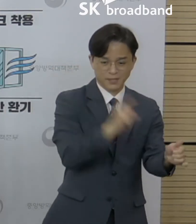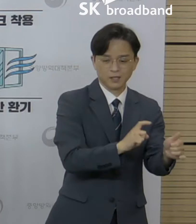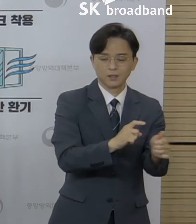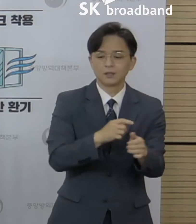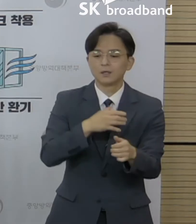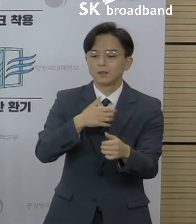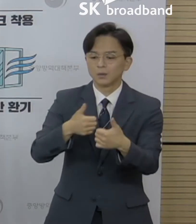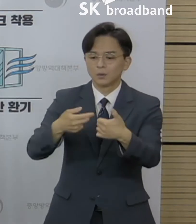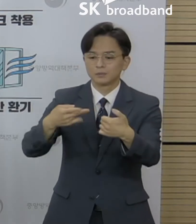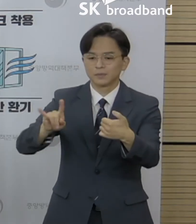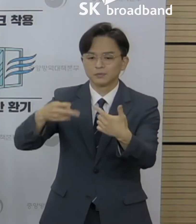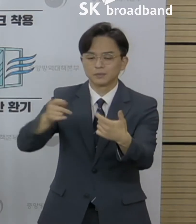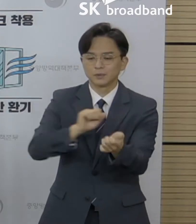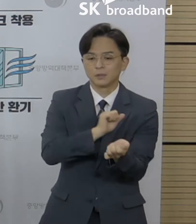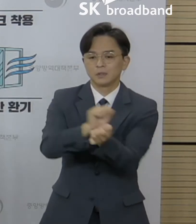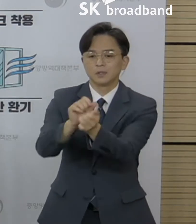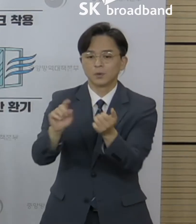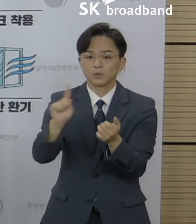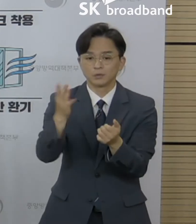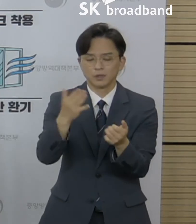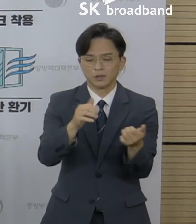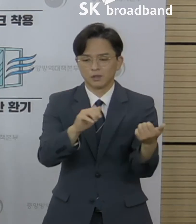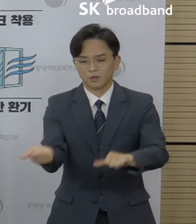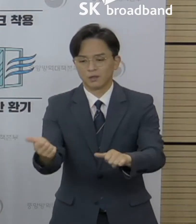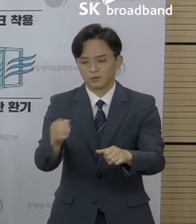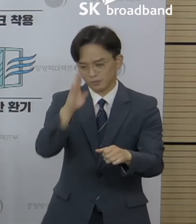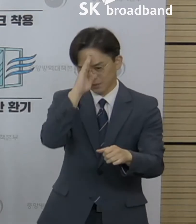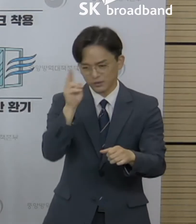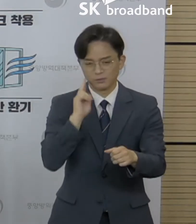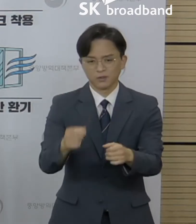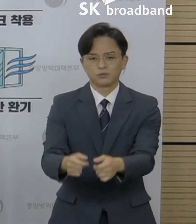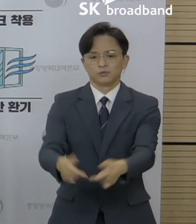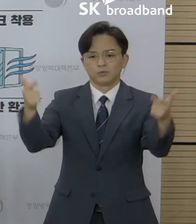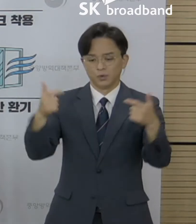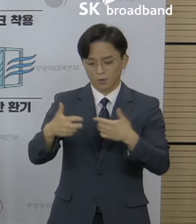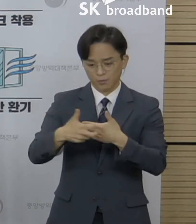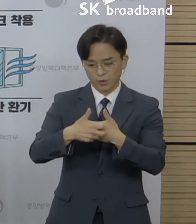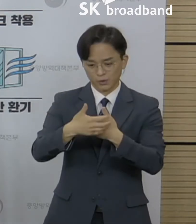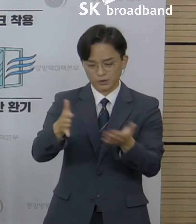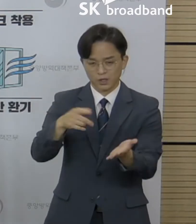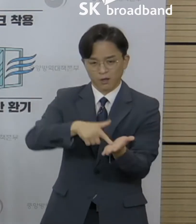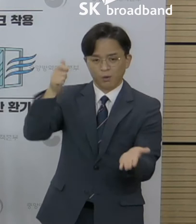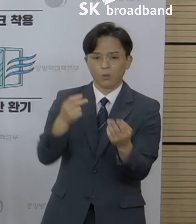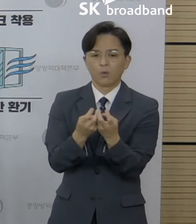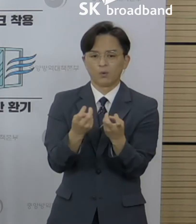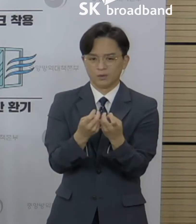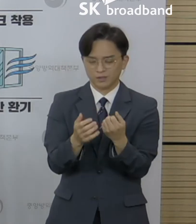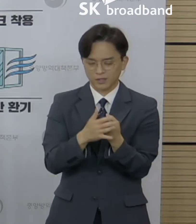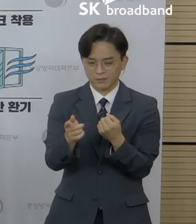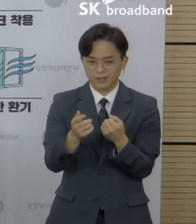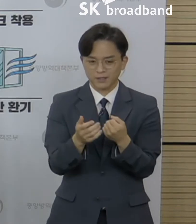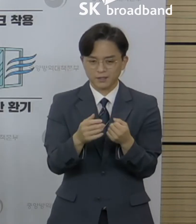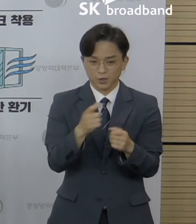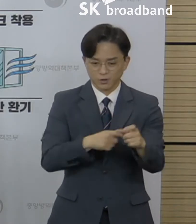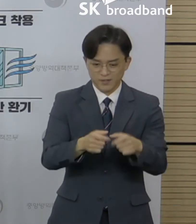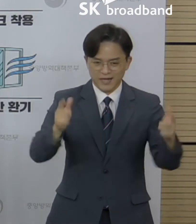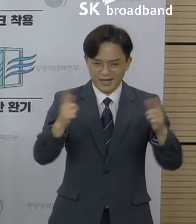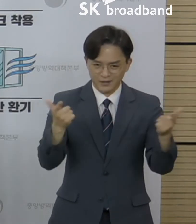때문에 더더욱 주의가 요망되고 그러한 억제를 위해서 최선을 다하겠습니다.